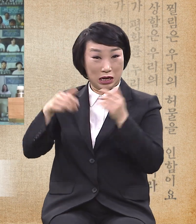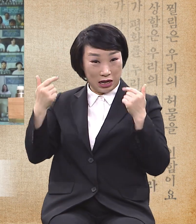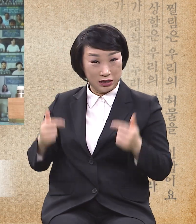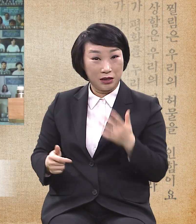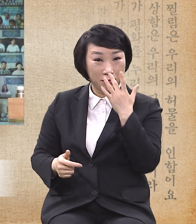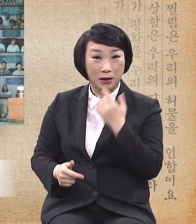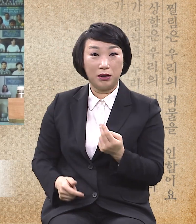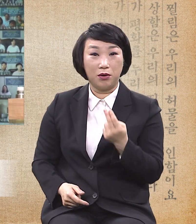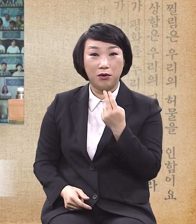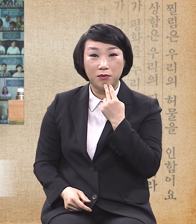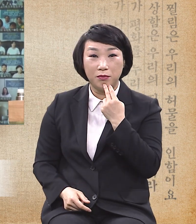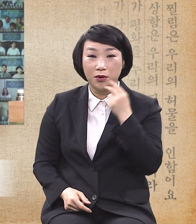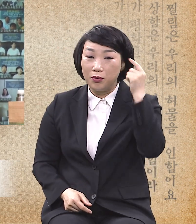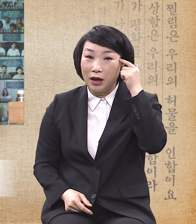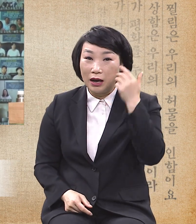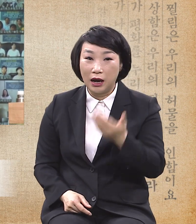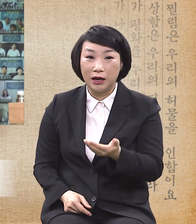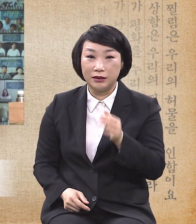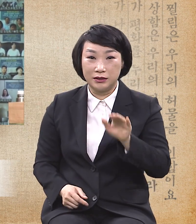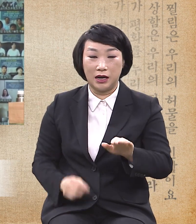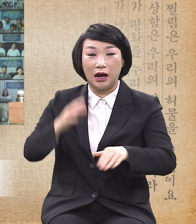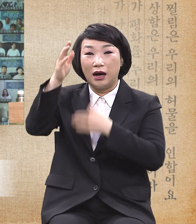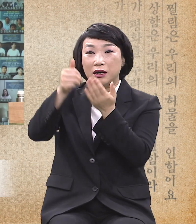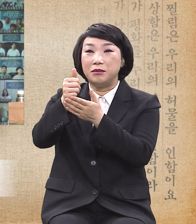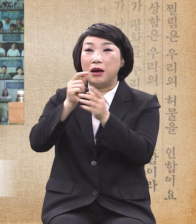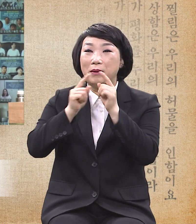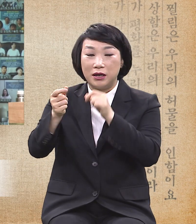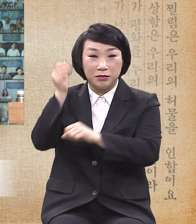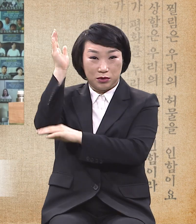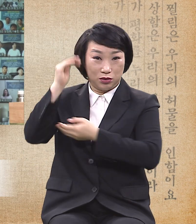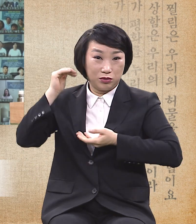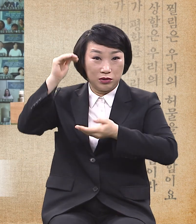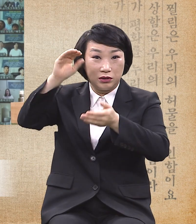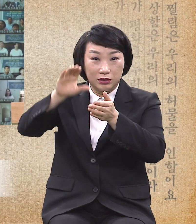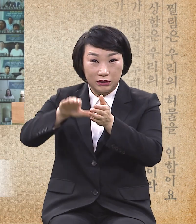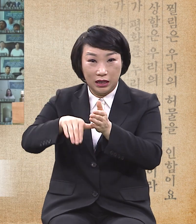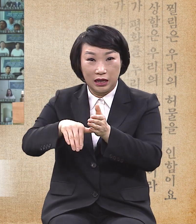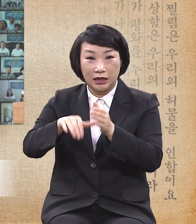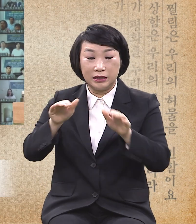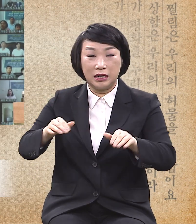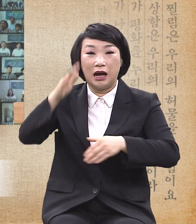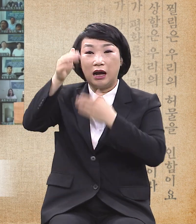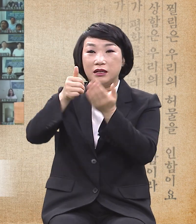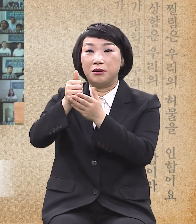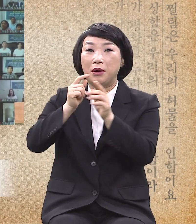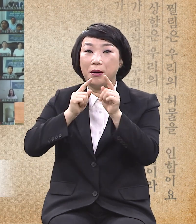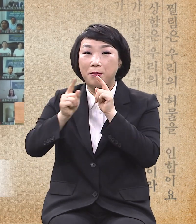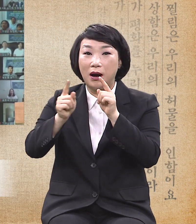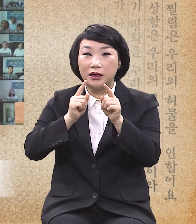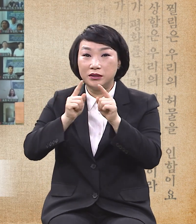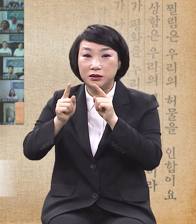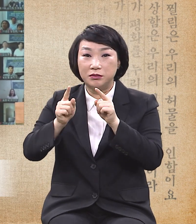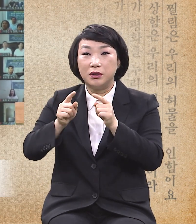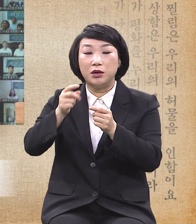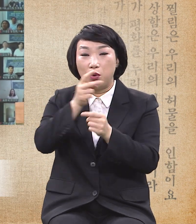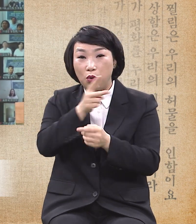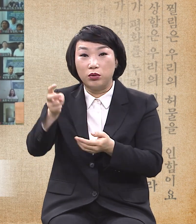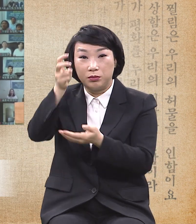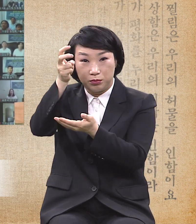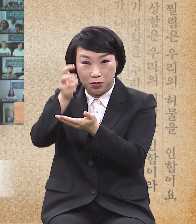때마다. 예. 하나님 말씀을 전할 때마다 하나님의 말씀이